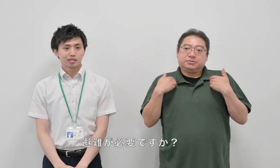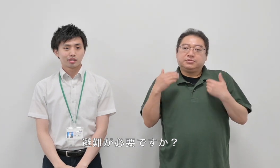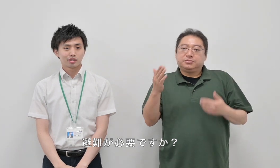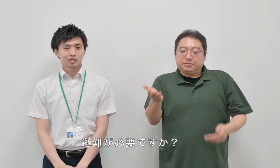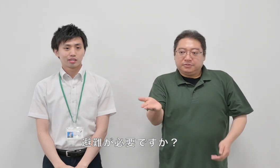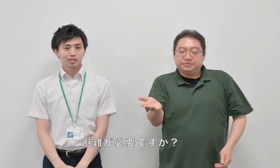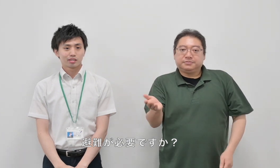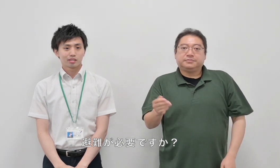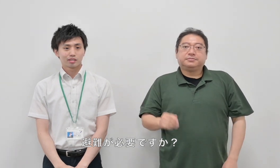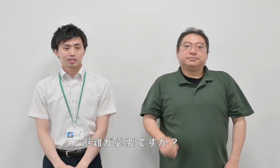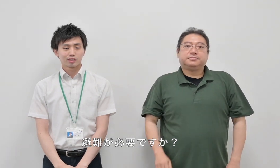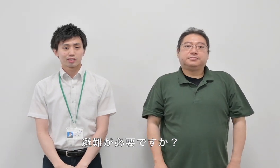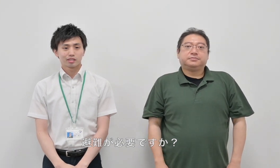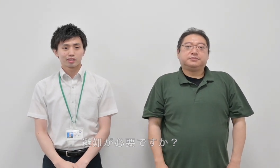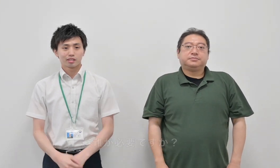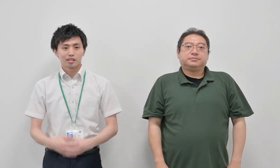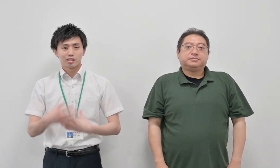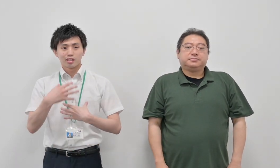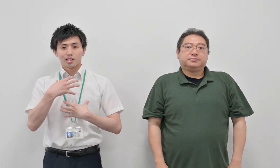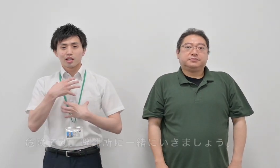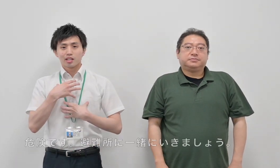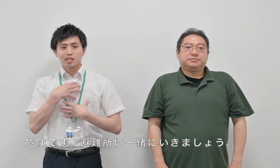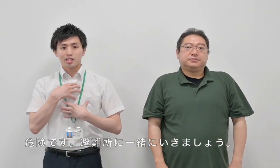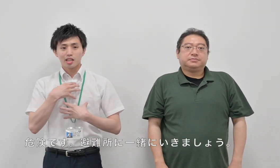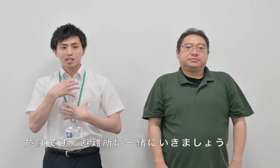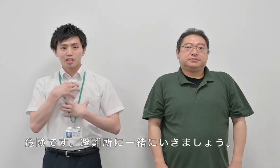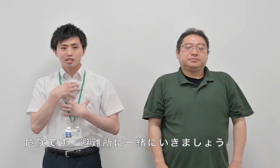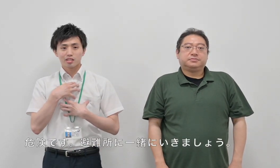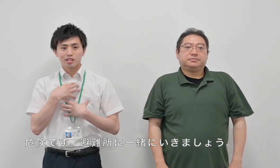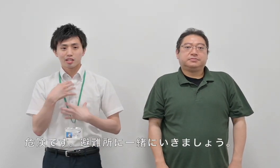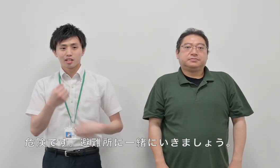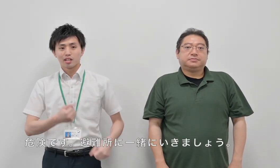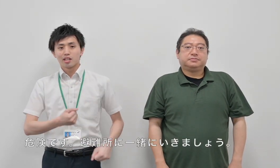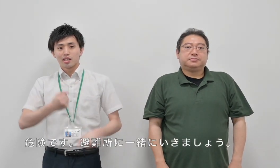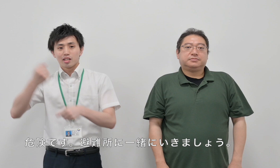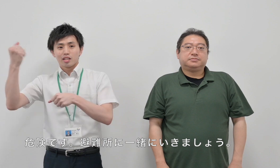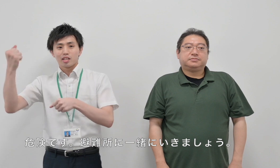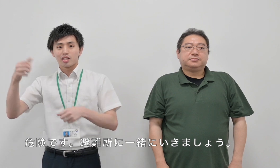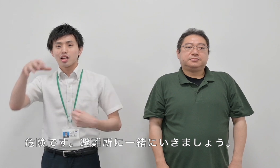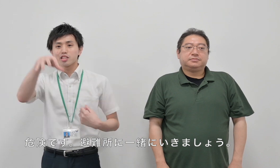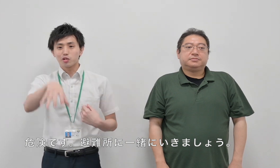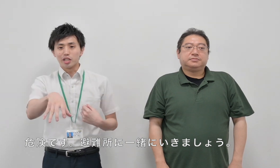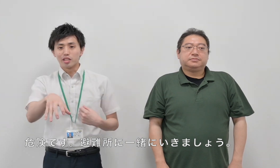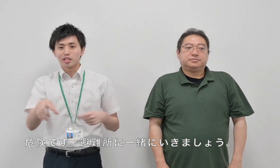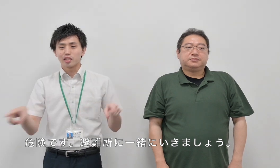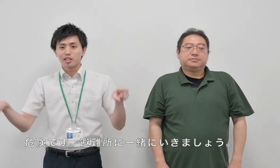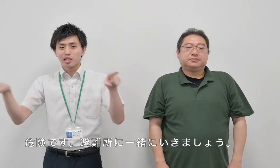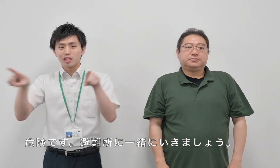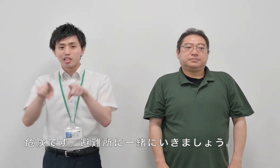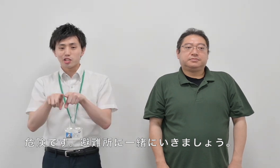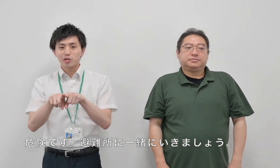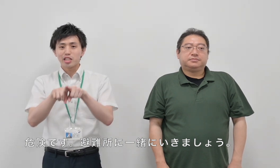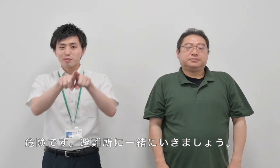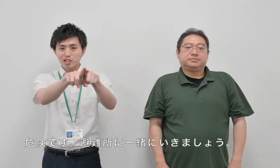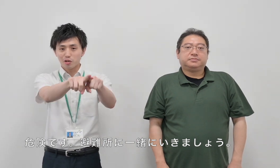避難が必要ですか？ 危険です。避難所に一緒に行きましょう。